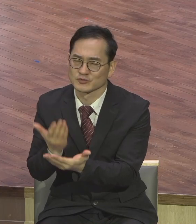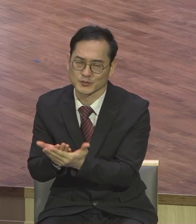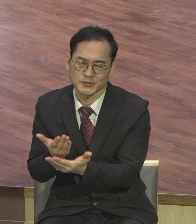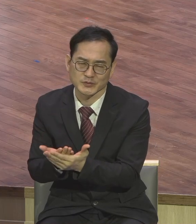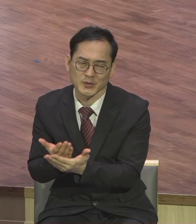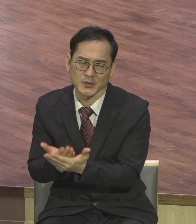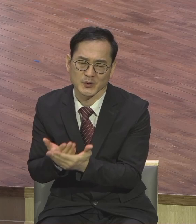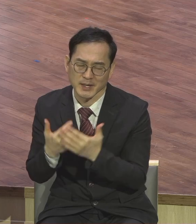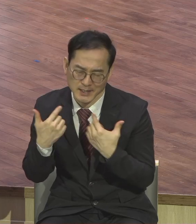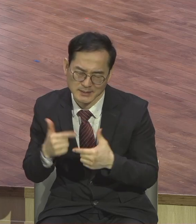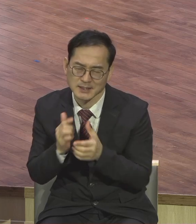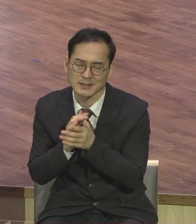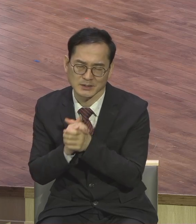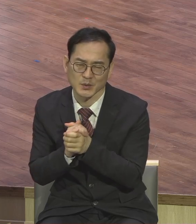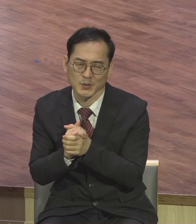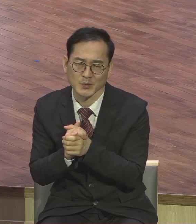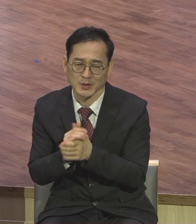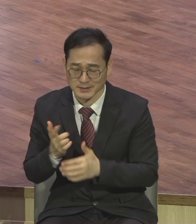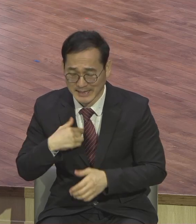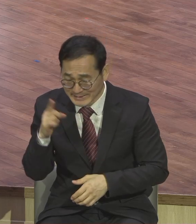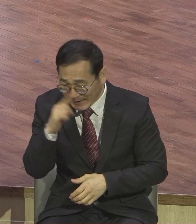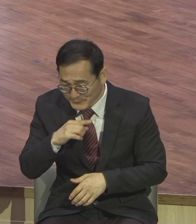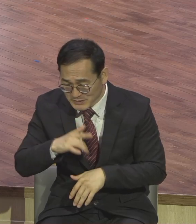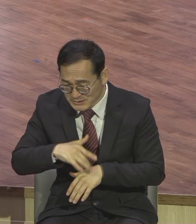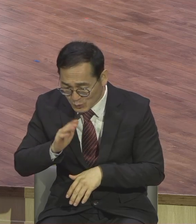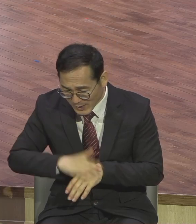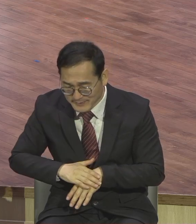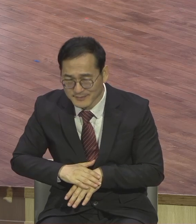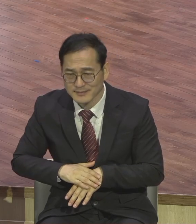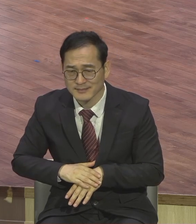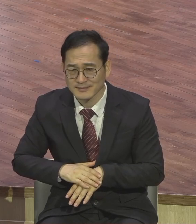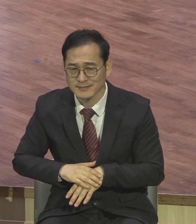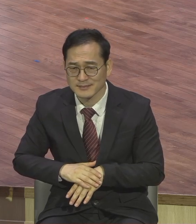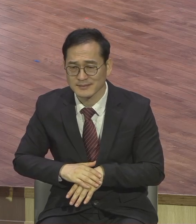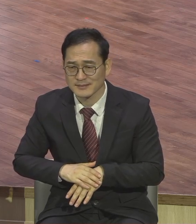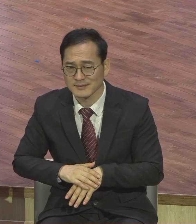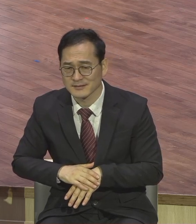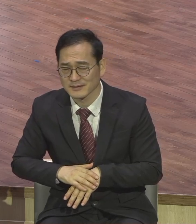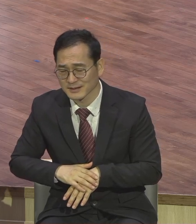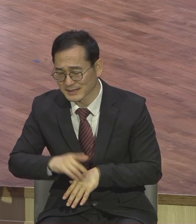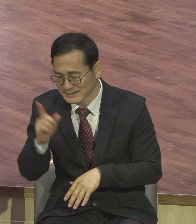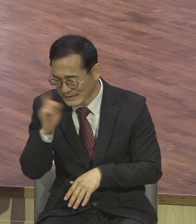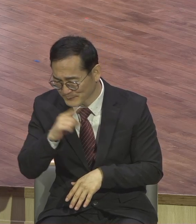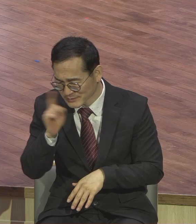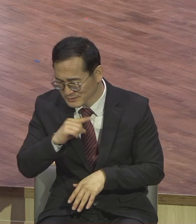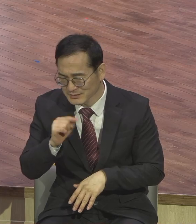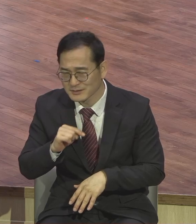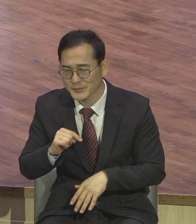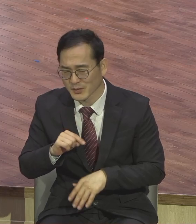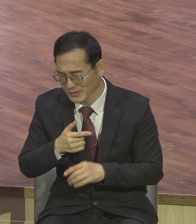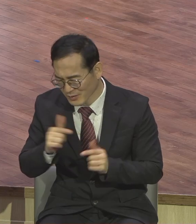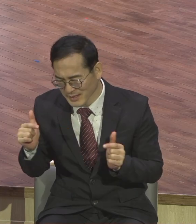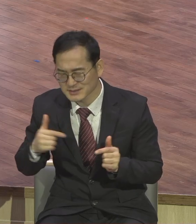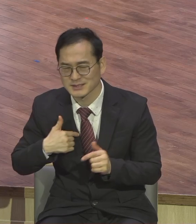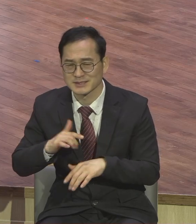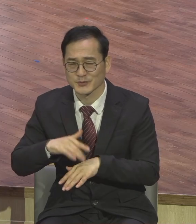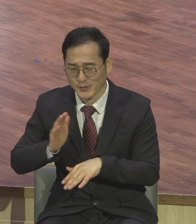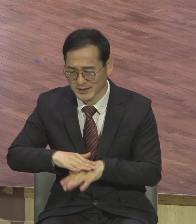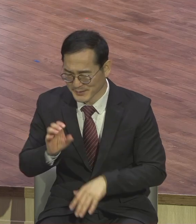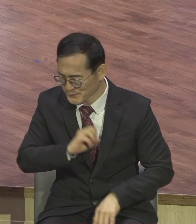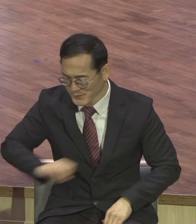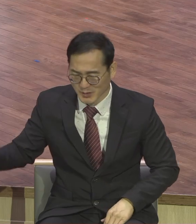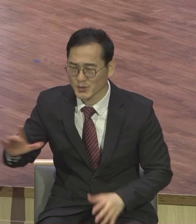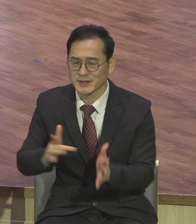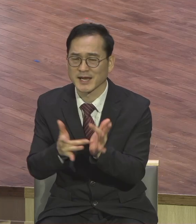그래야 내 못된 성질, 내 못된 이 무능 이 자체가 다 숨겨질 거 아니에요. 그래야 그리스도가